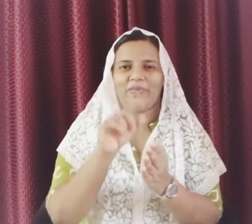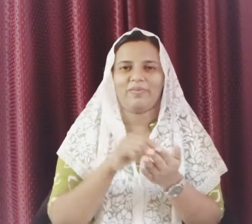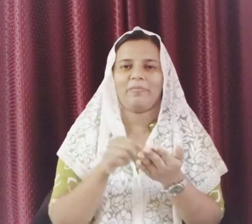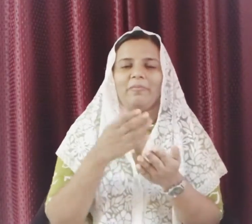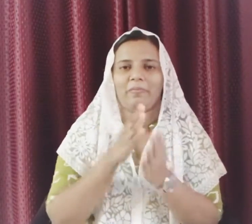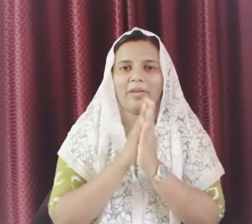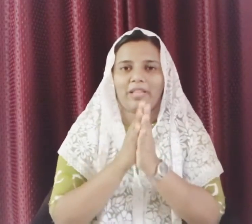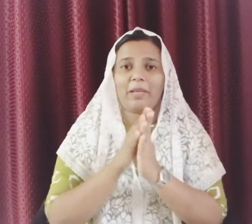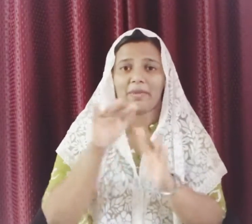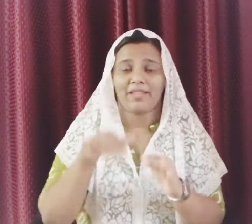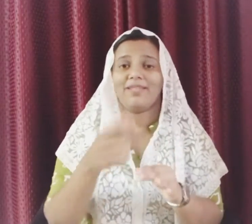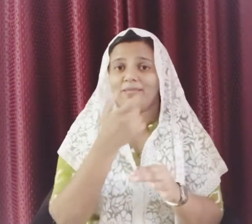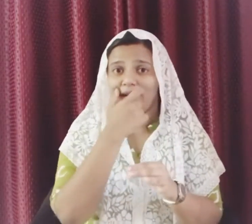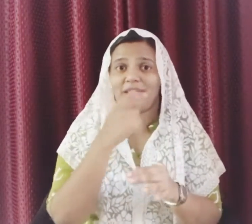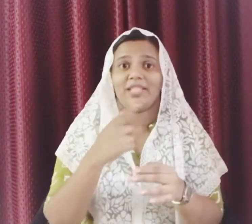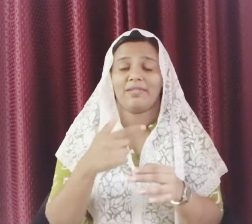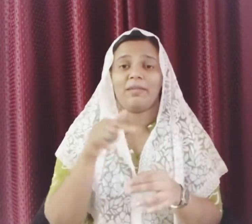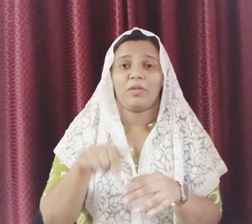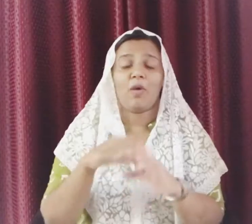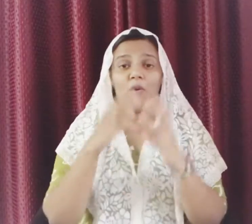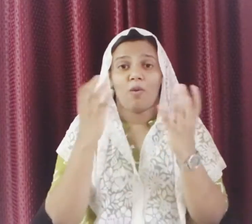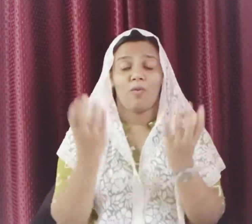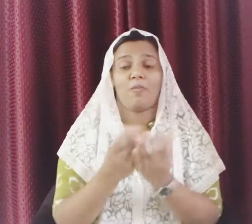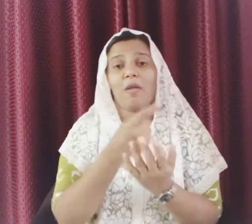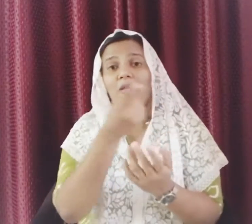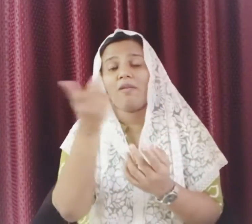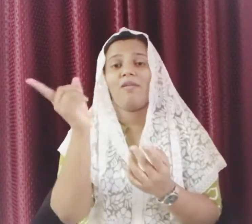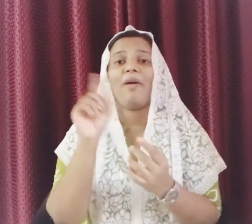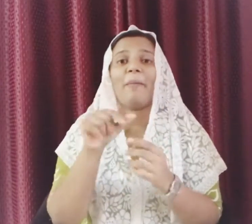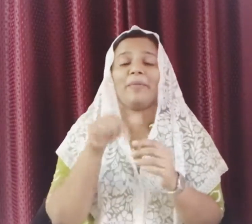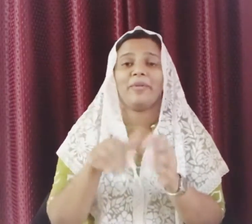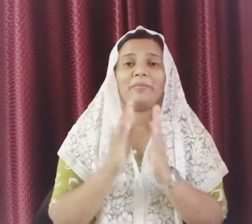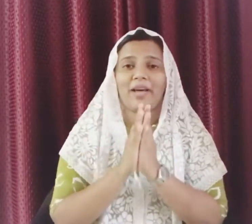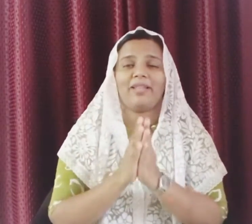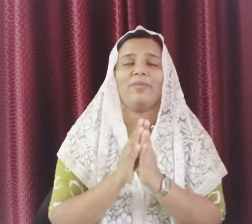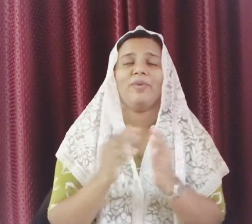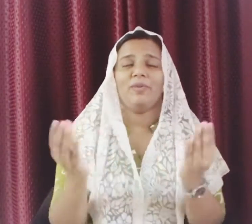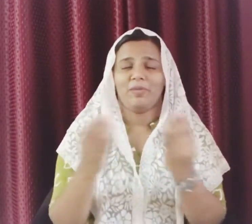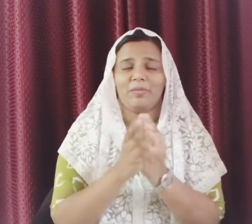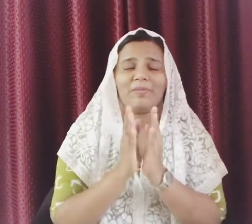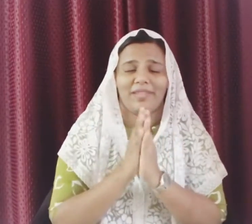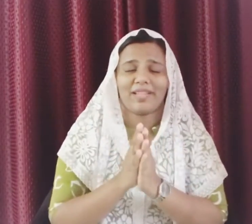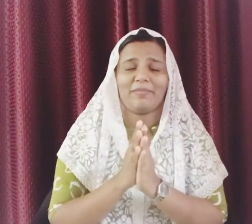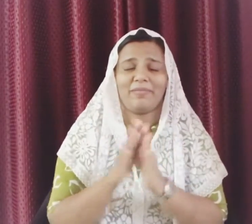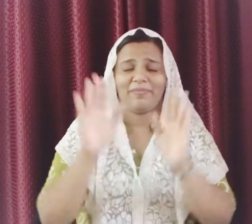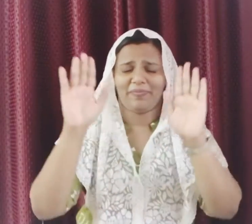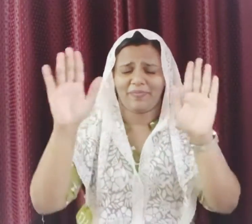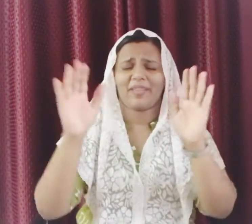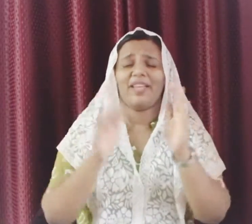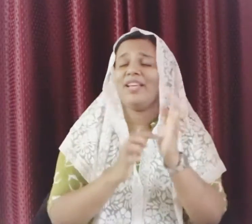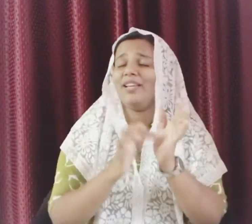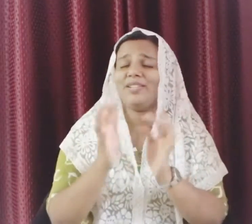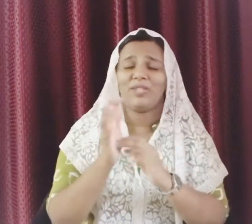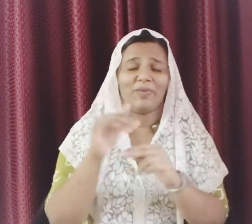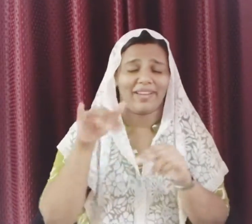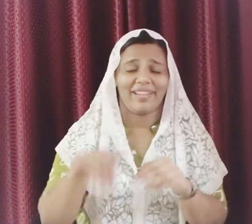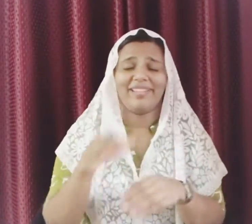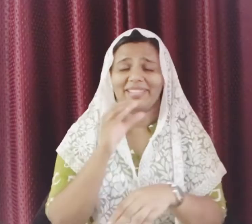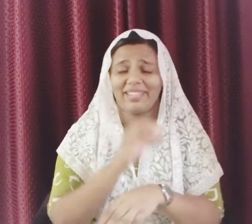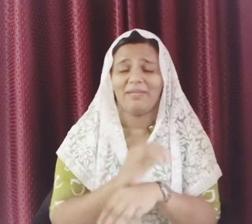വാക്കൂടെ പ്രാർത്ഥിക്കാനുണ്ട്. ഇന്ന് കർത്തൃ ദിവസമാണല്ലോ, ലോകമെമ്പാടും കർത്താവിനെ ആരാധിക്കുന്ന ദിവസം. നമുക്ക് ഒരുമിച്ചൊന്ന് പ്രാർത്ഥിക്കാം. എല്ലാവരുടെ കാര്യങ്ങൾ ഉയർത്തി കർത്താവെ, ഇന്നത്തെ